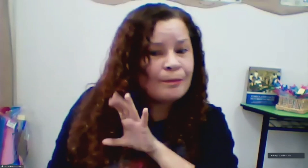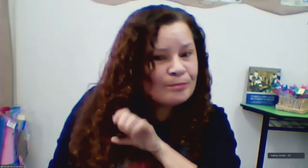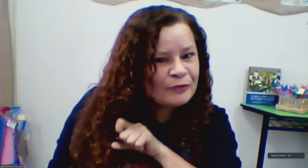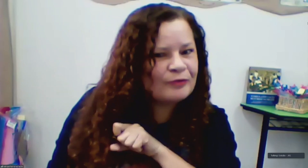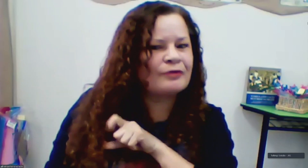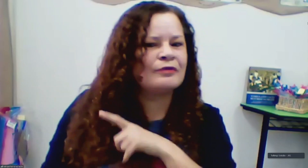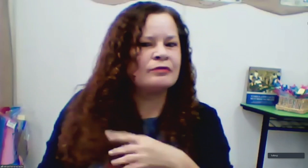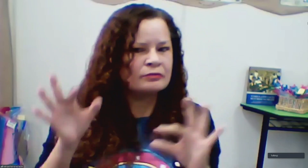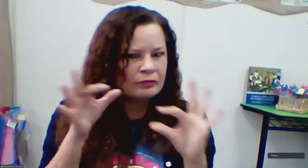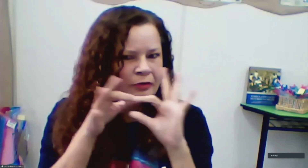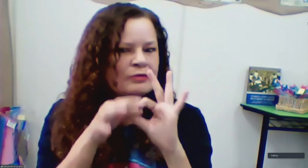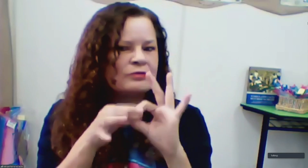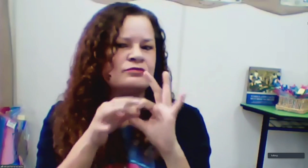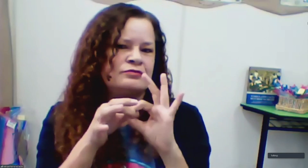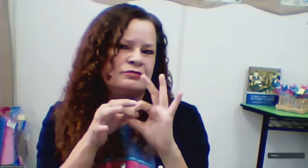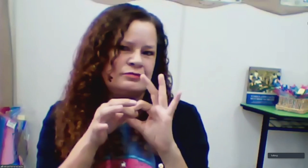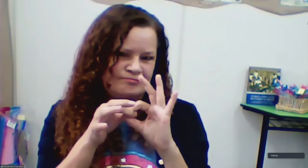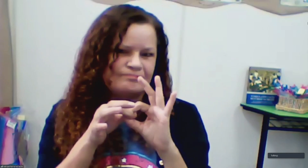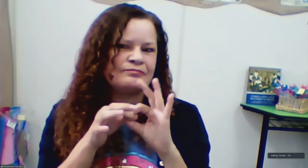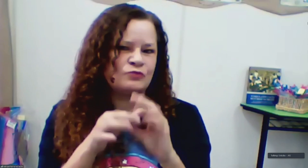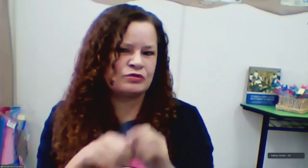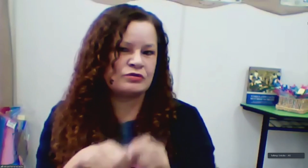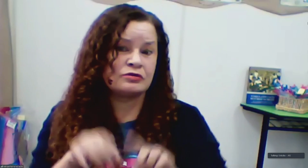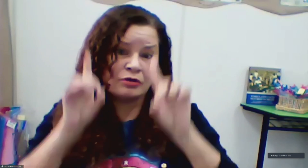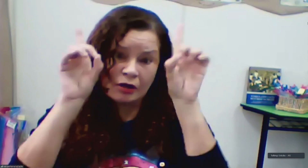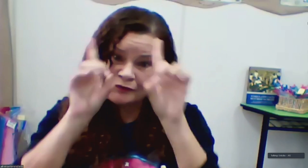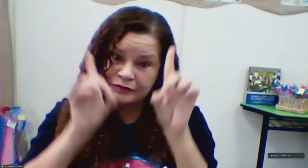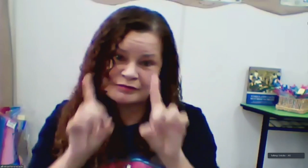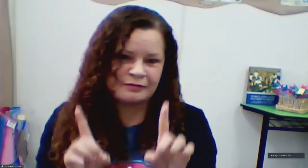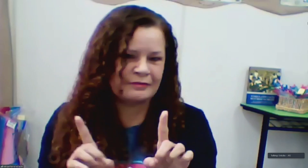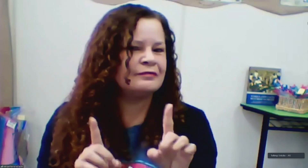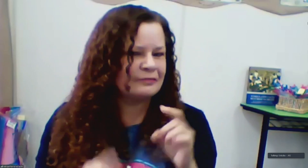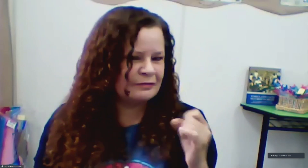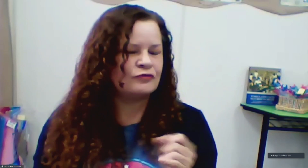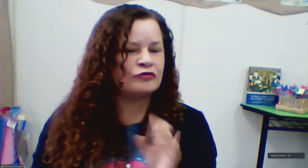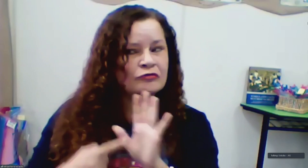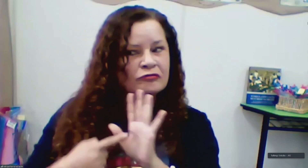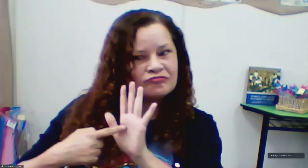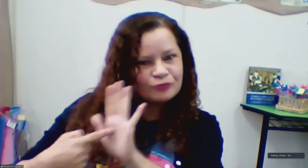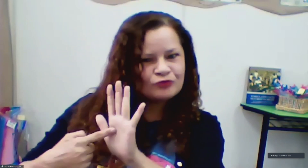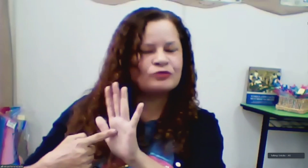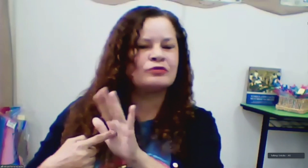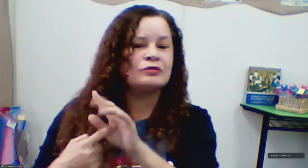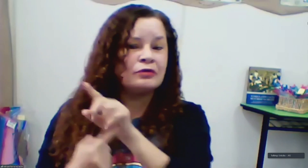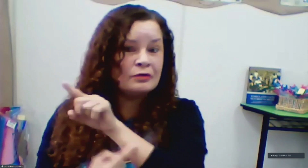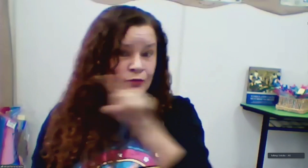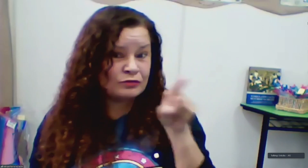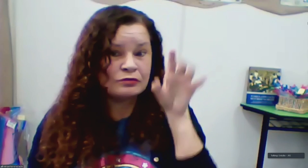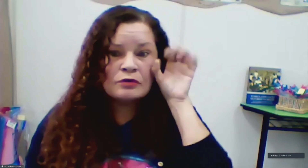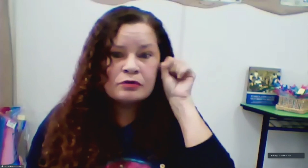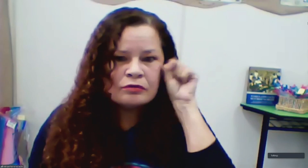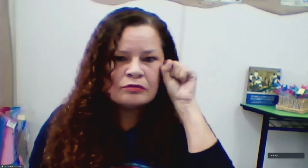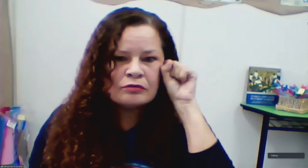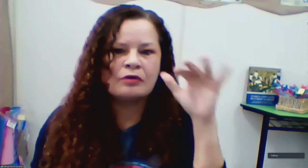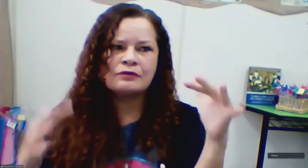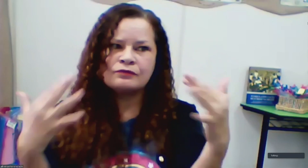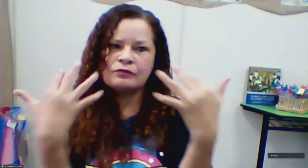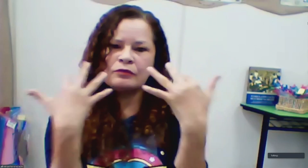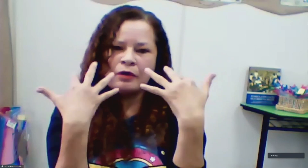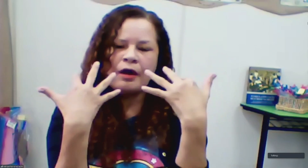surdo é importante que se respeite essa cultura, que se ame, que estejamos sempre juntos. Nós